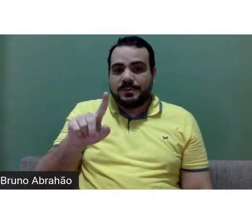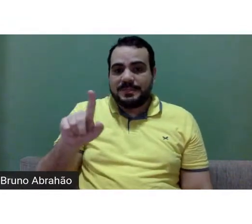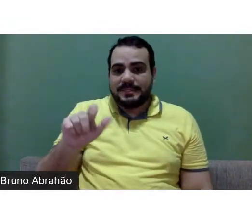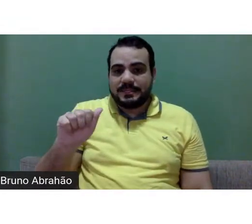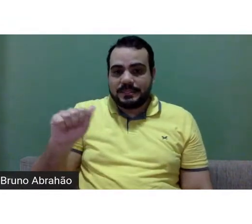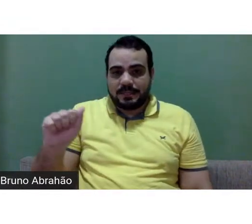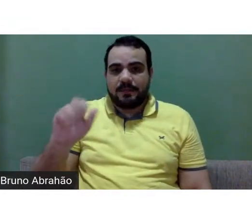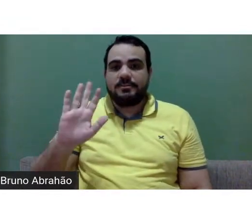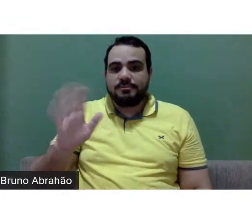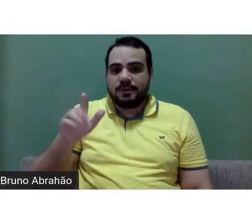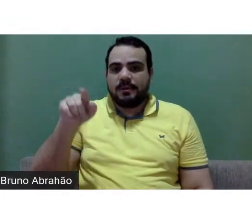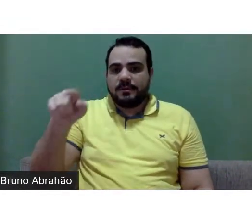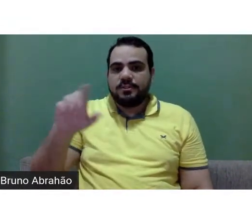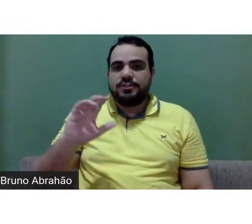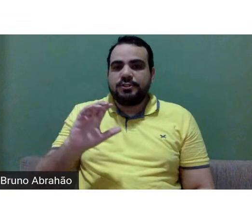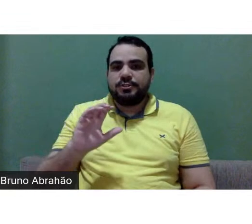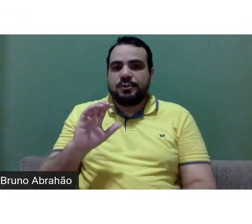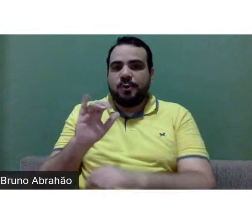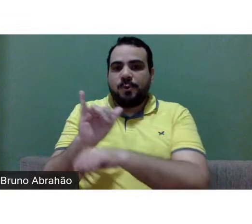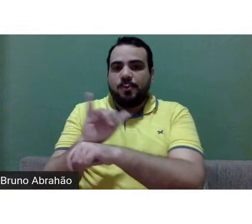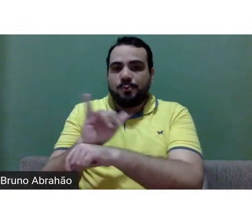tirar todas as curiosidades